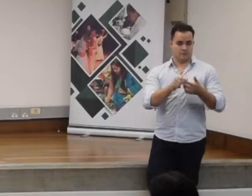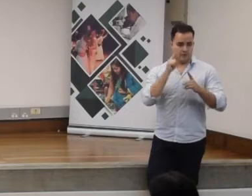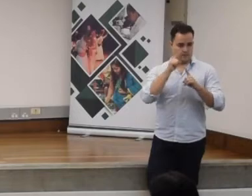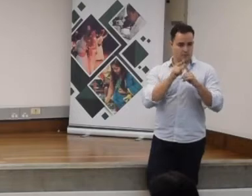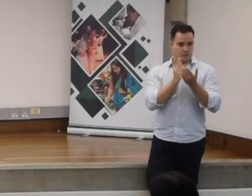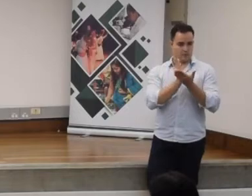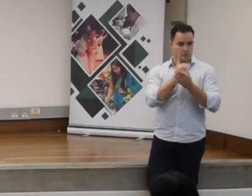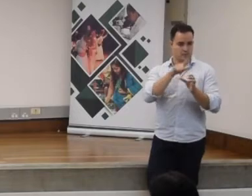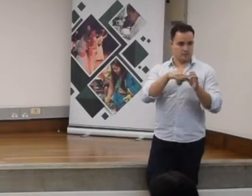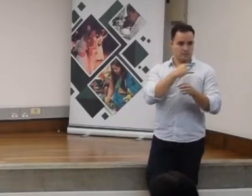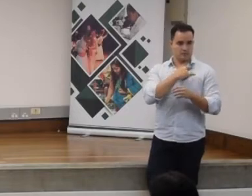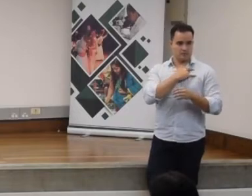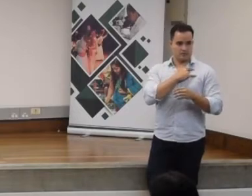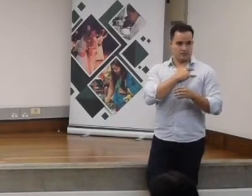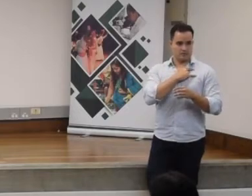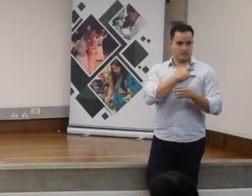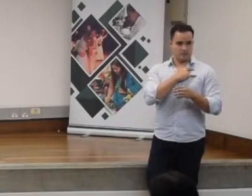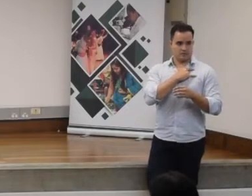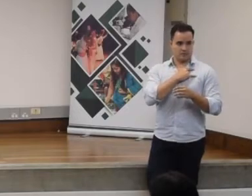¿Ah?